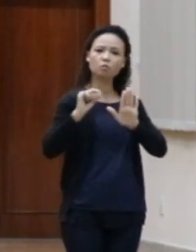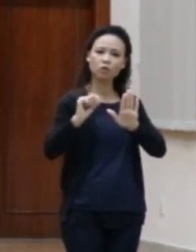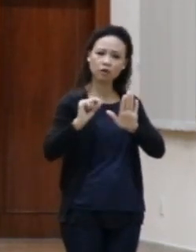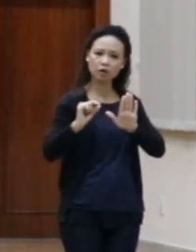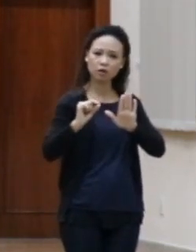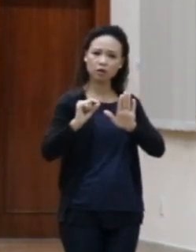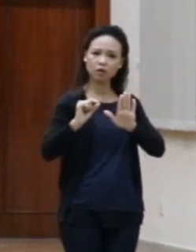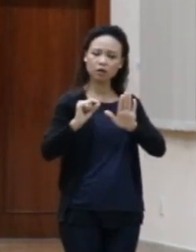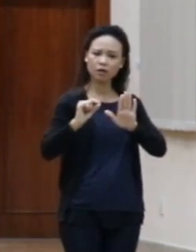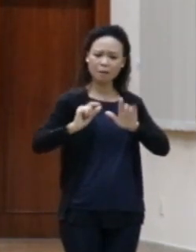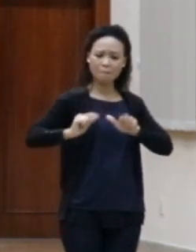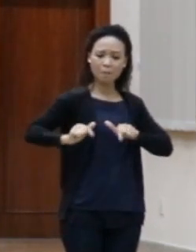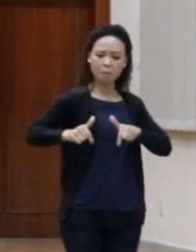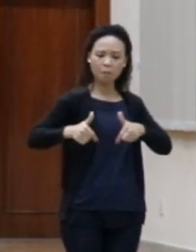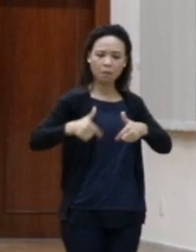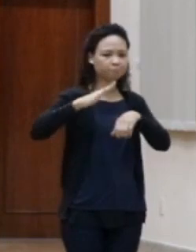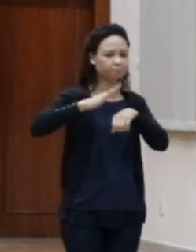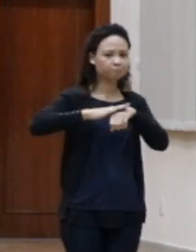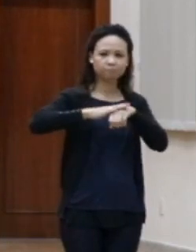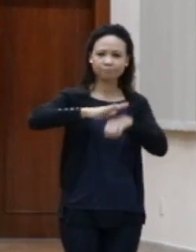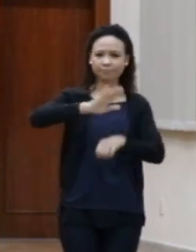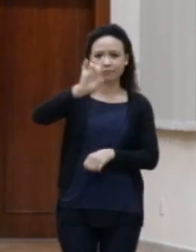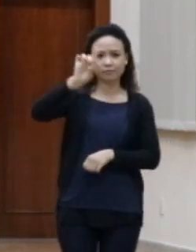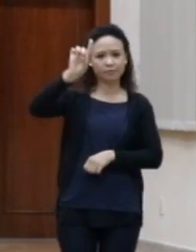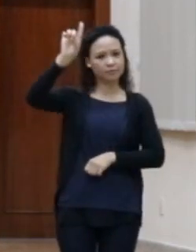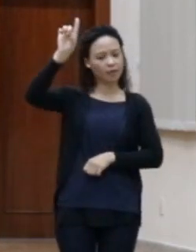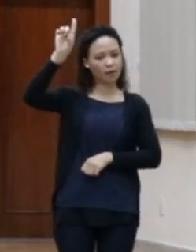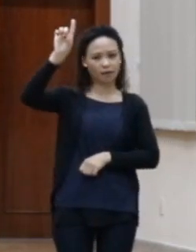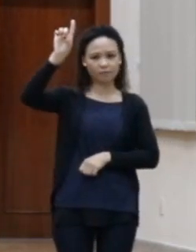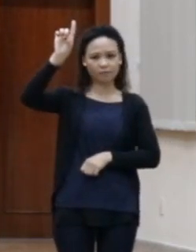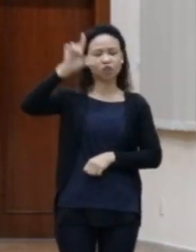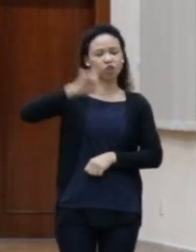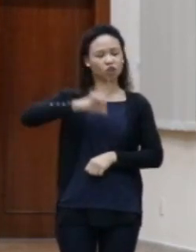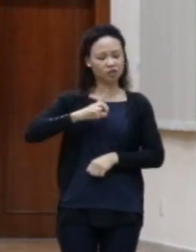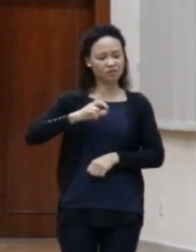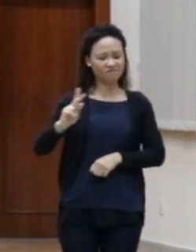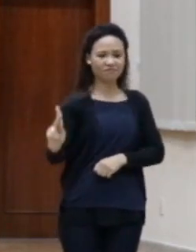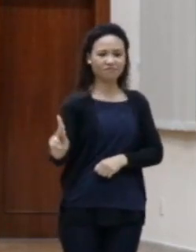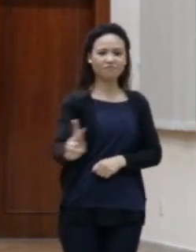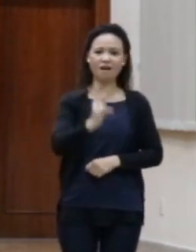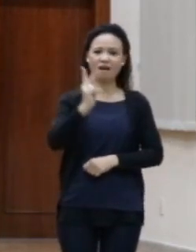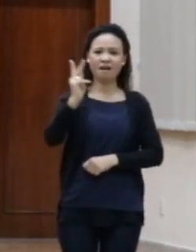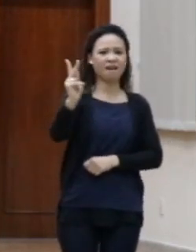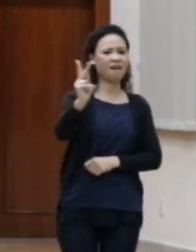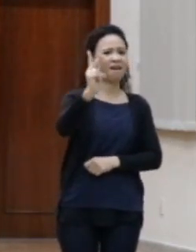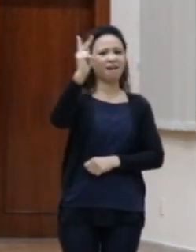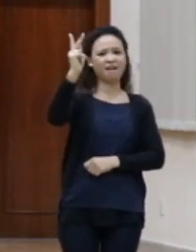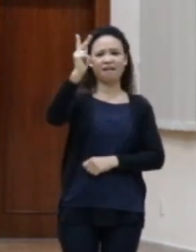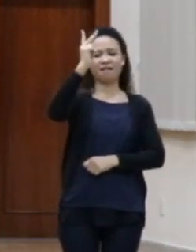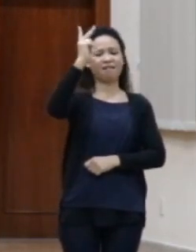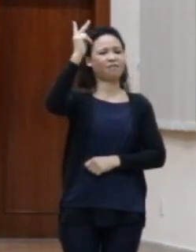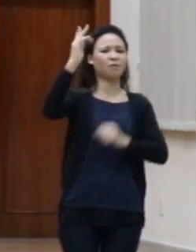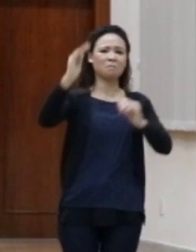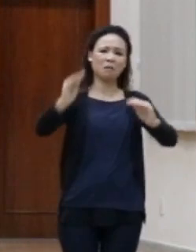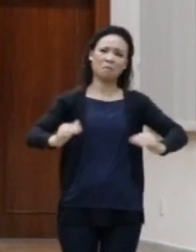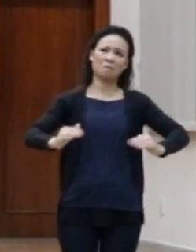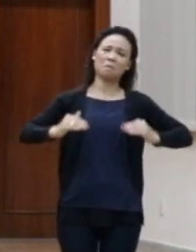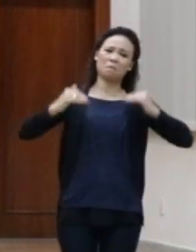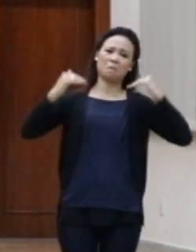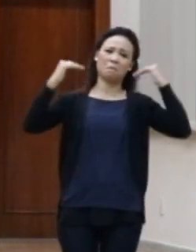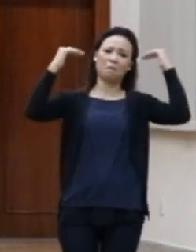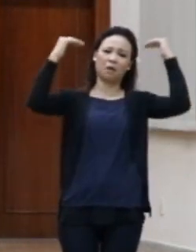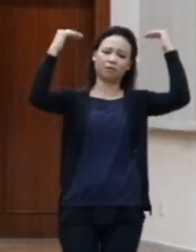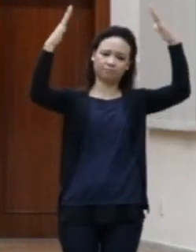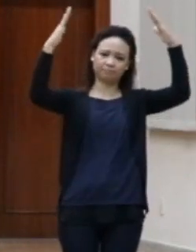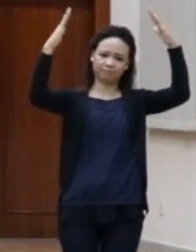Deus. E que essa manifestação das obras de Deus tinha um valor muito superior aos anos e anos de cegueira